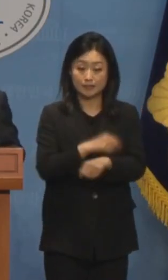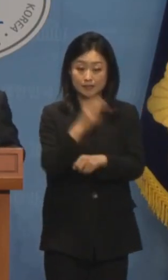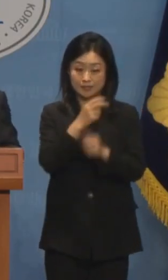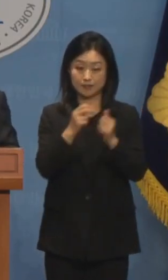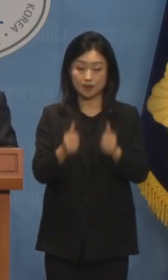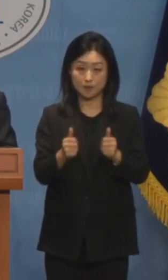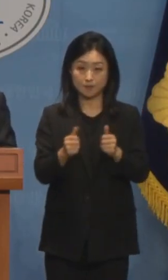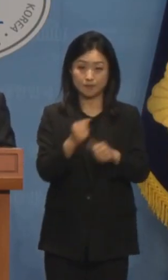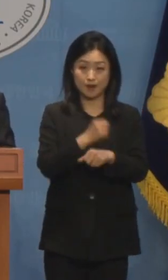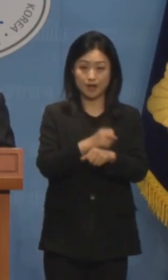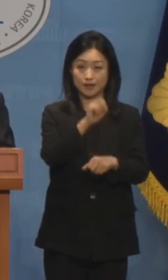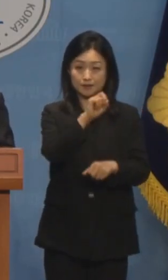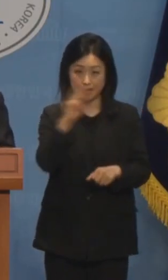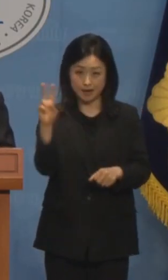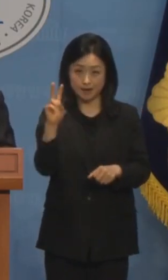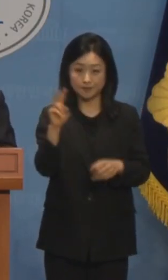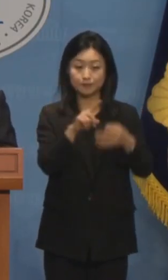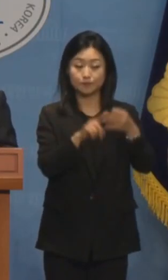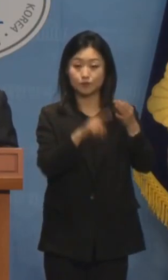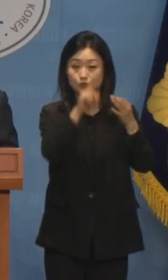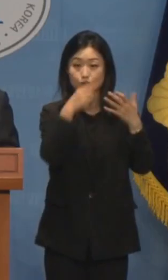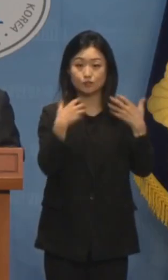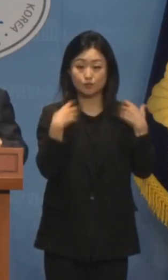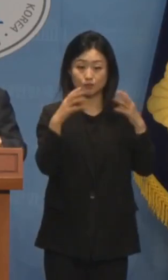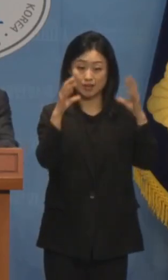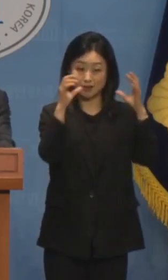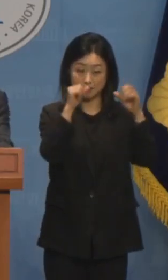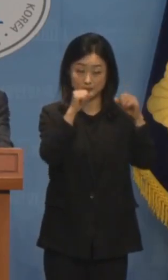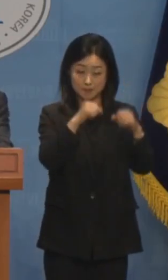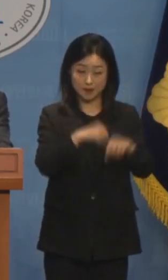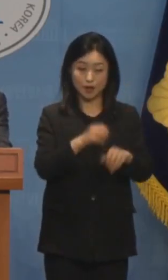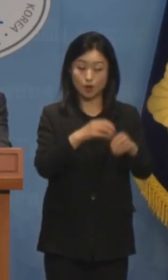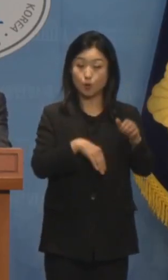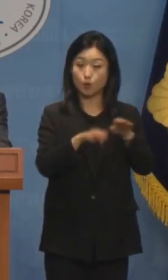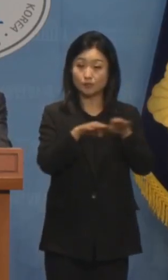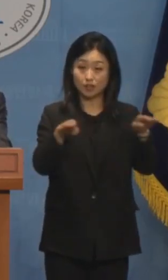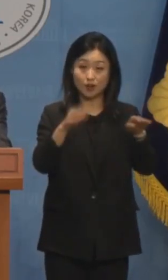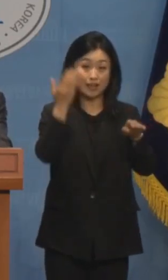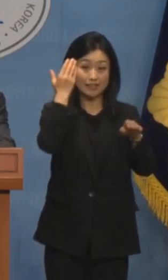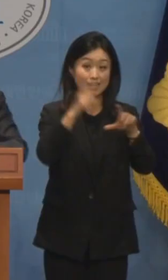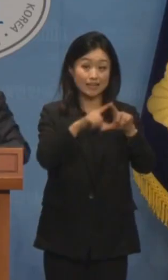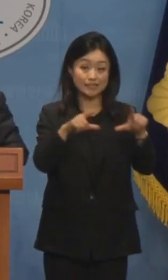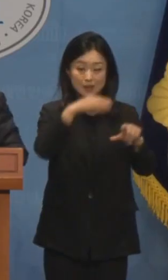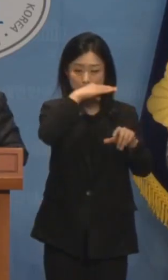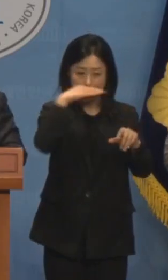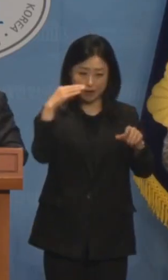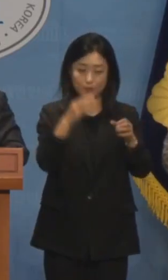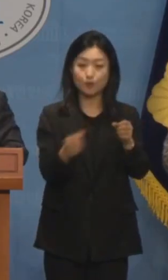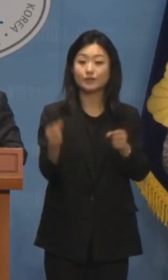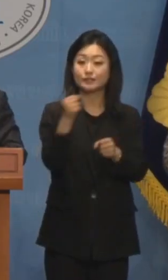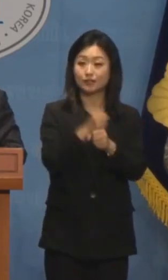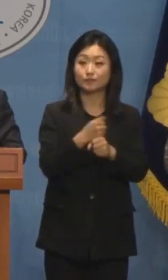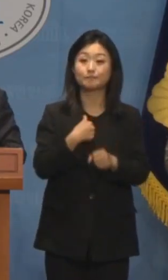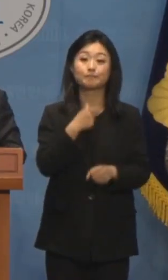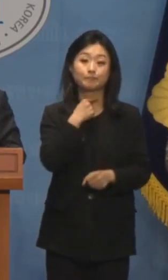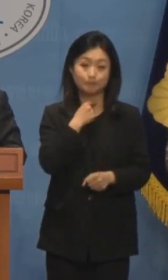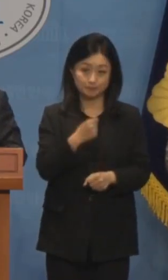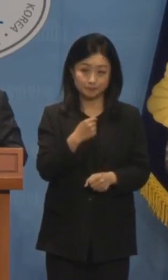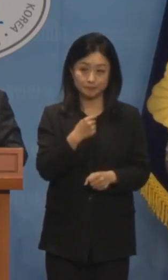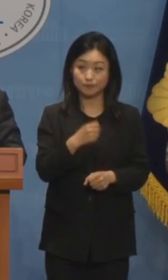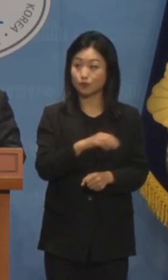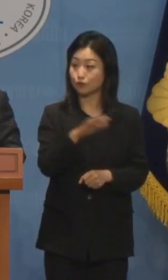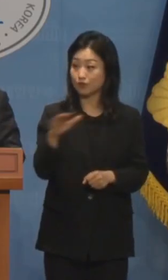특검으로 윤석열 대통령이 무너뜨린 대한민국의 공정과 상식을 바로 세우겠습니다.